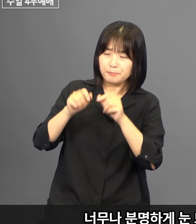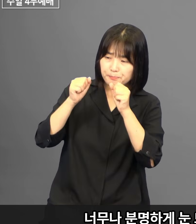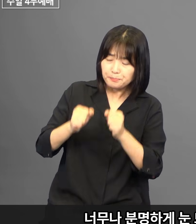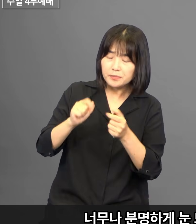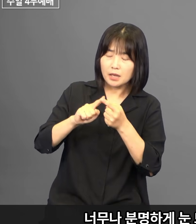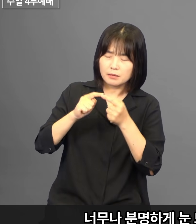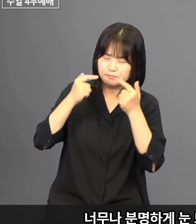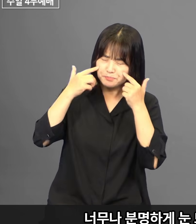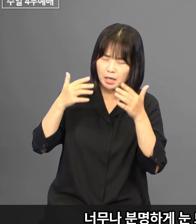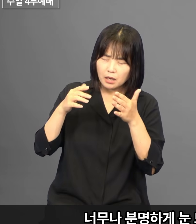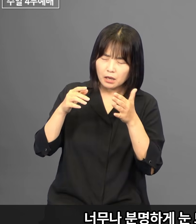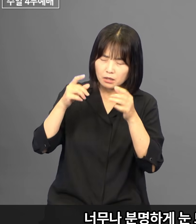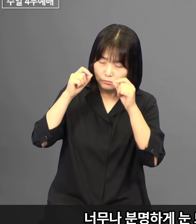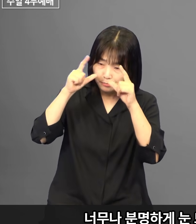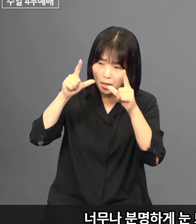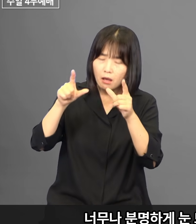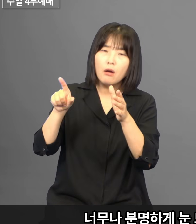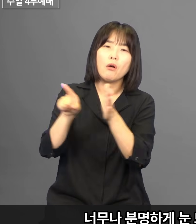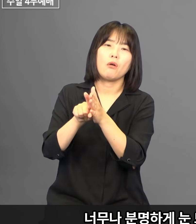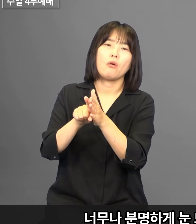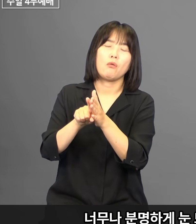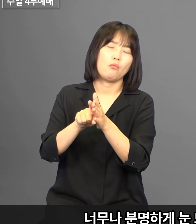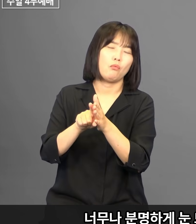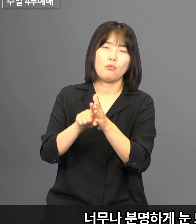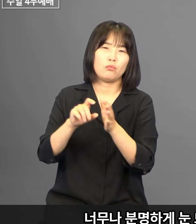눈뜨고 믿는 게 참 놀라웠습니다.